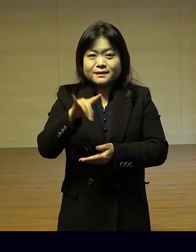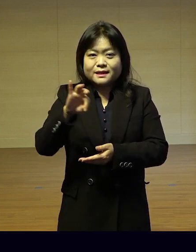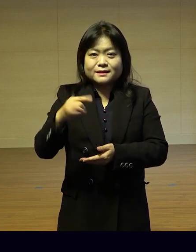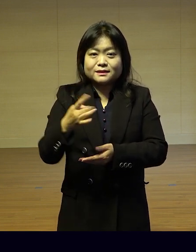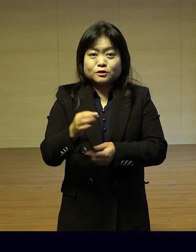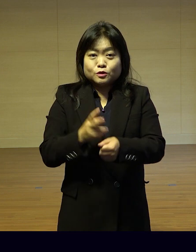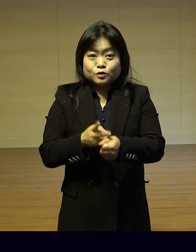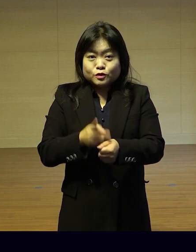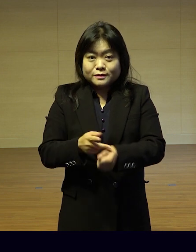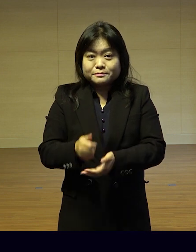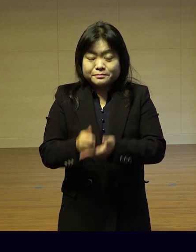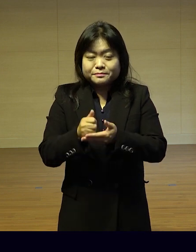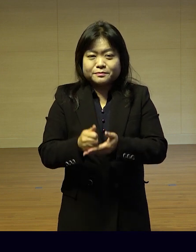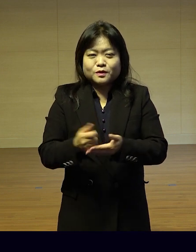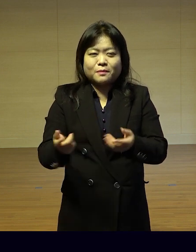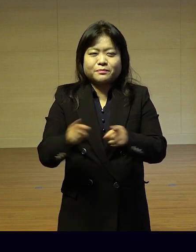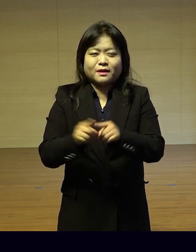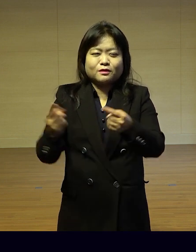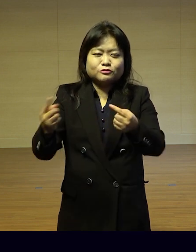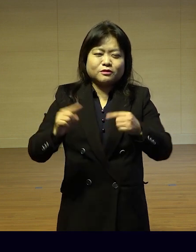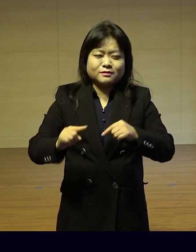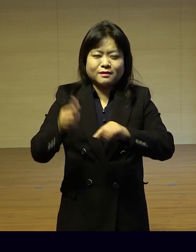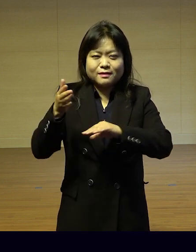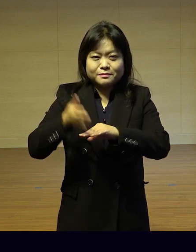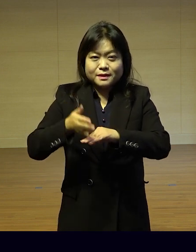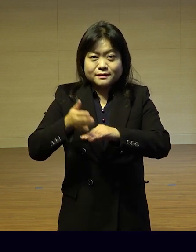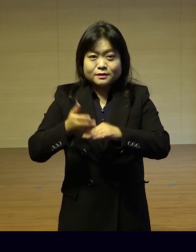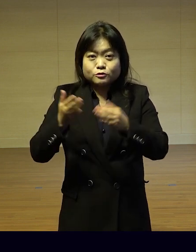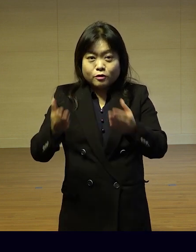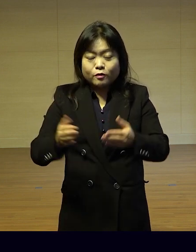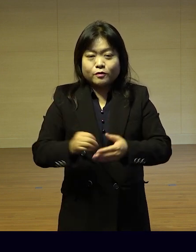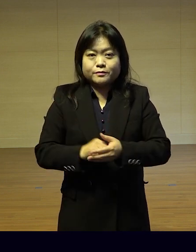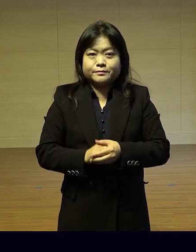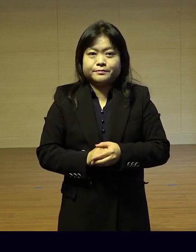교수님 또 이 자리에 같이 해주신 거 감사드리고요.